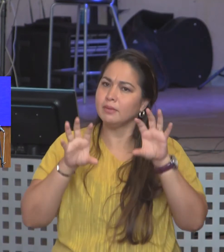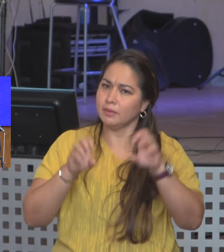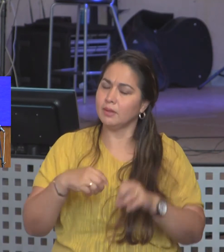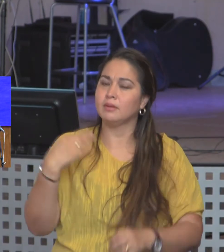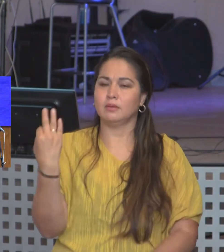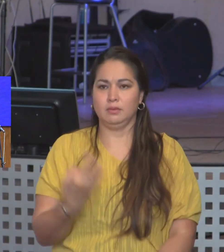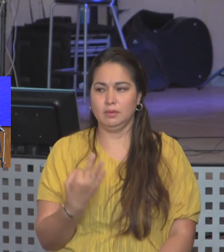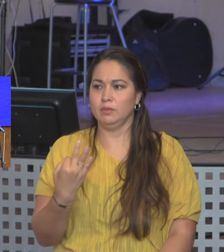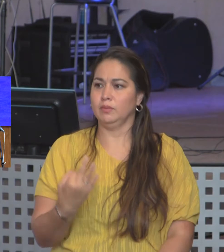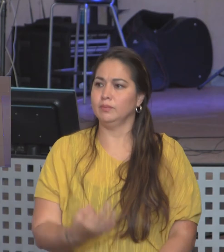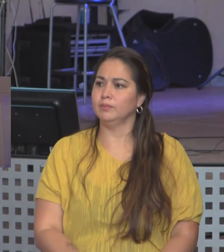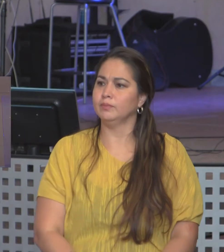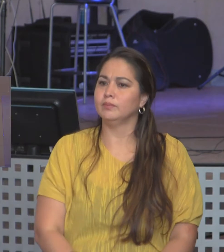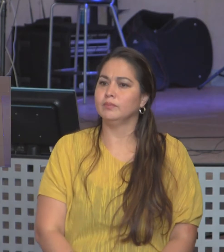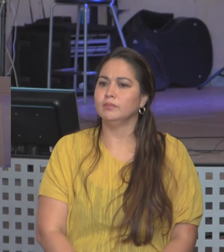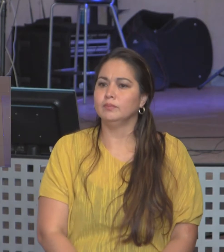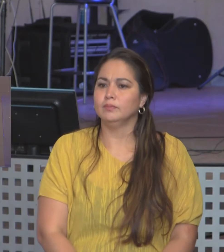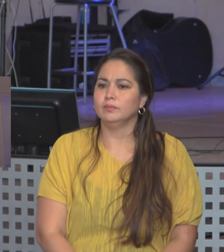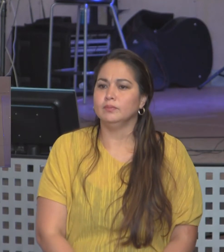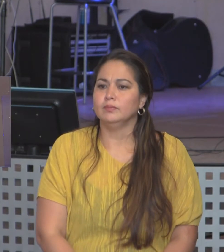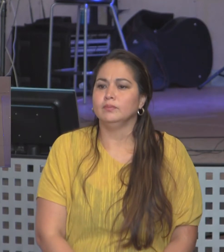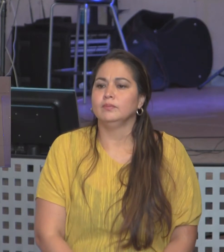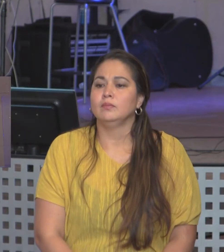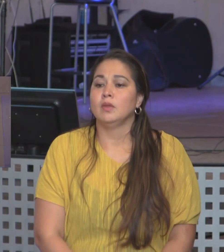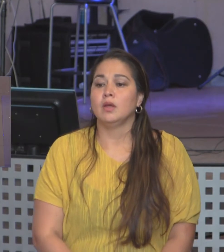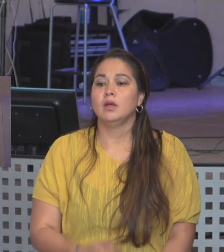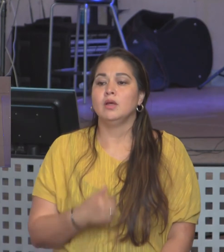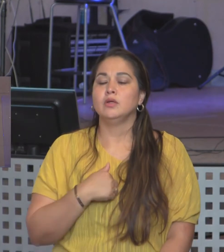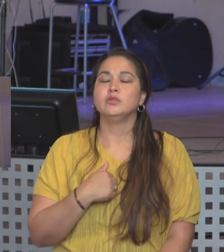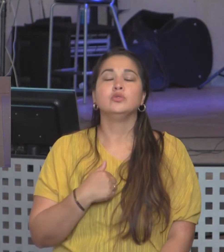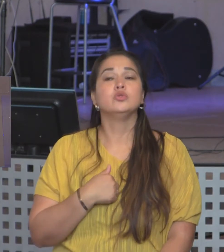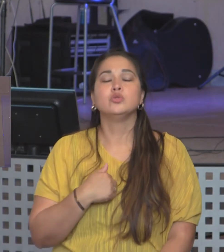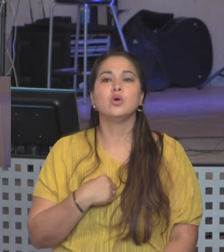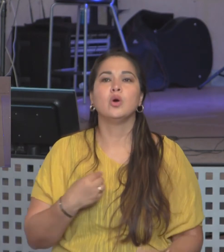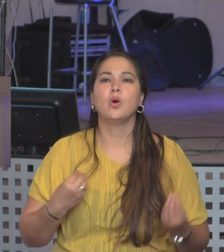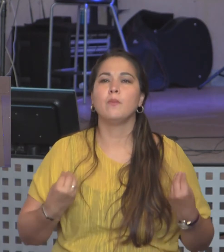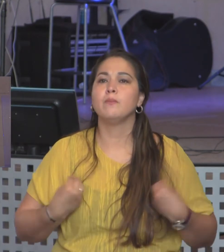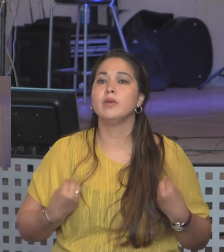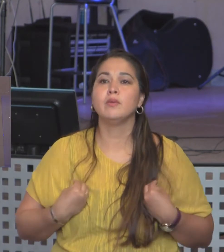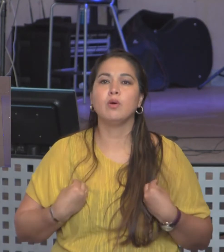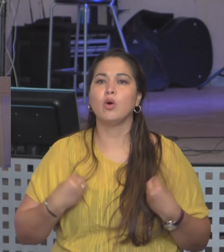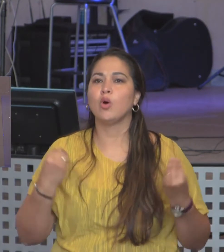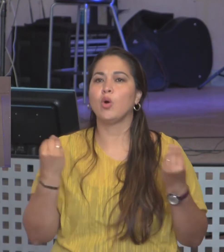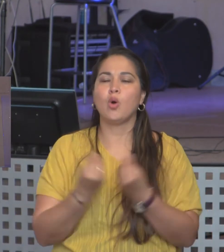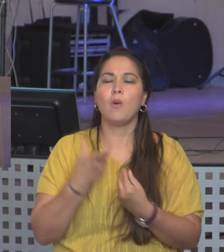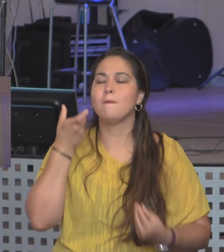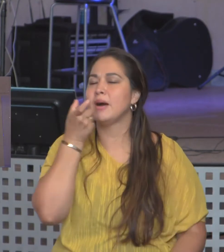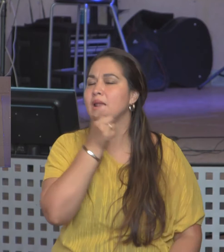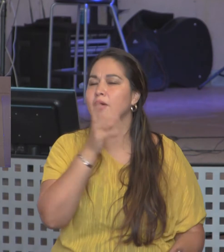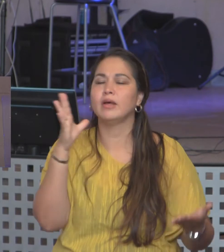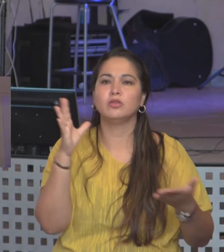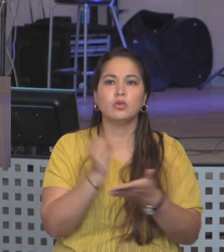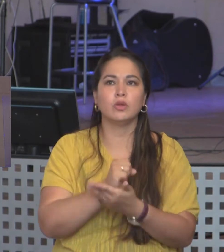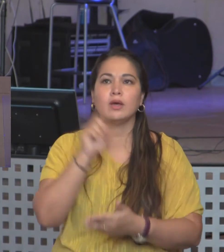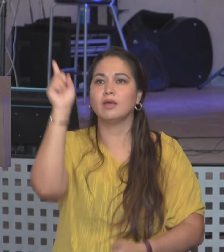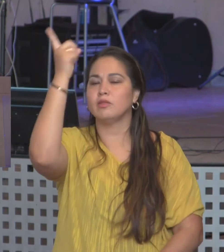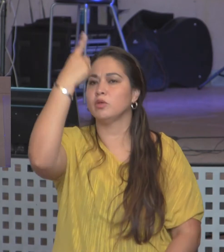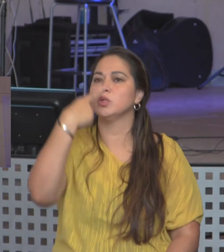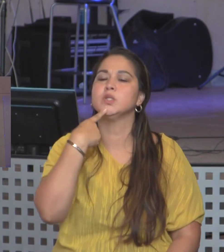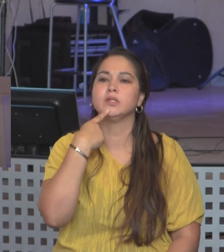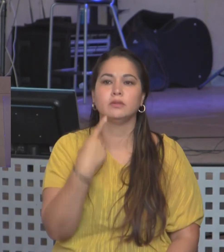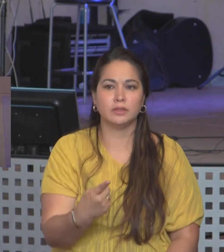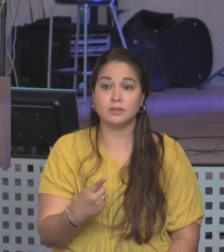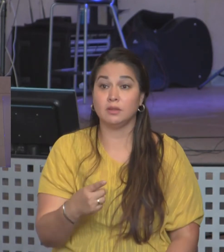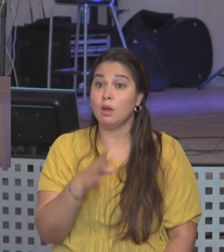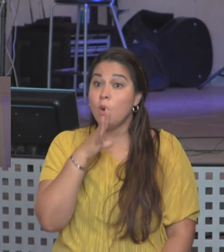que aprender que yo vivo de toda palabra que sale de la boca de Dios.